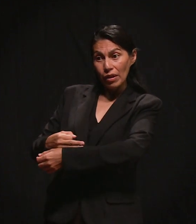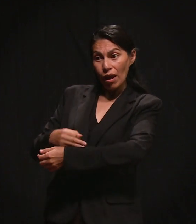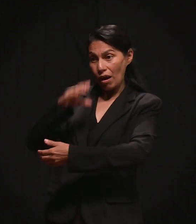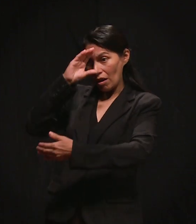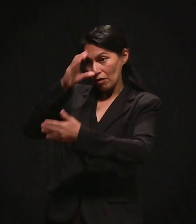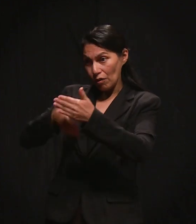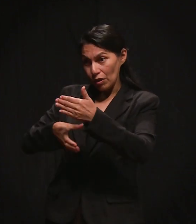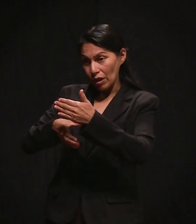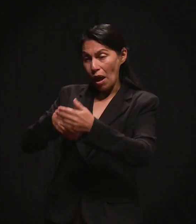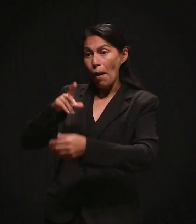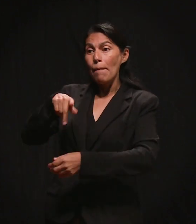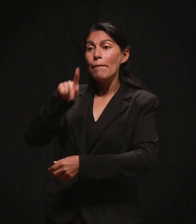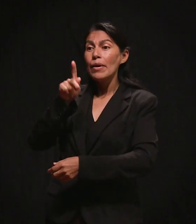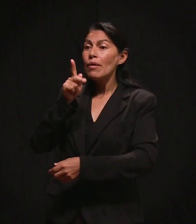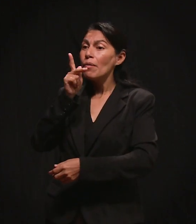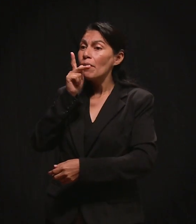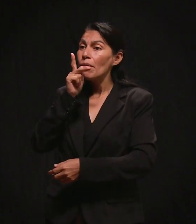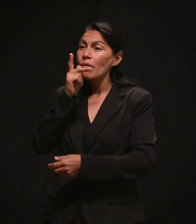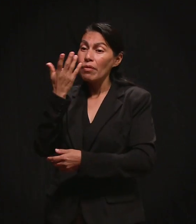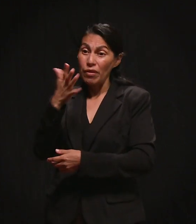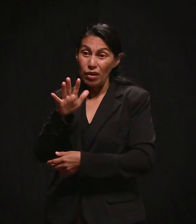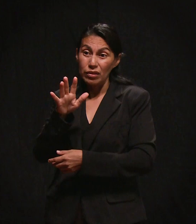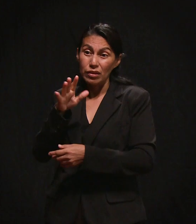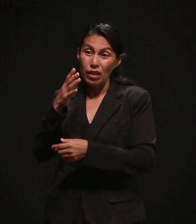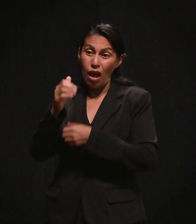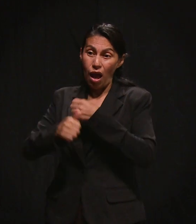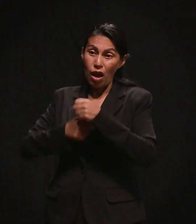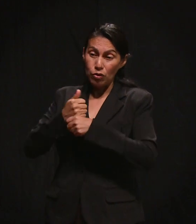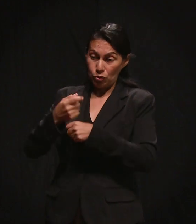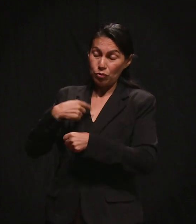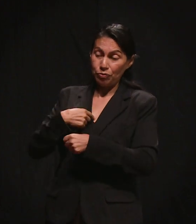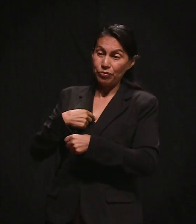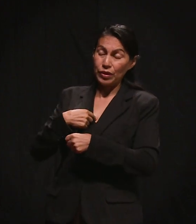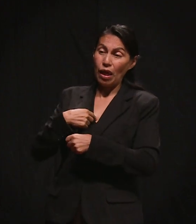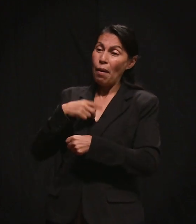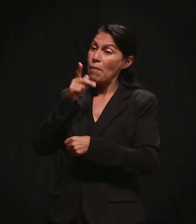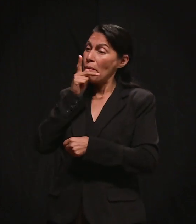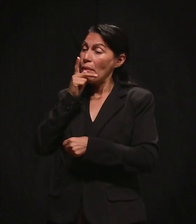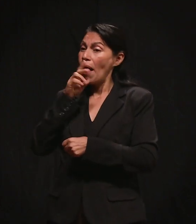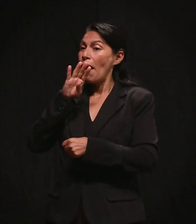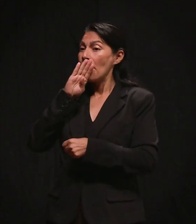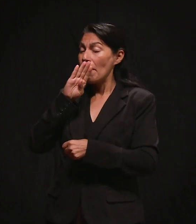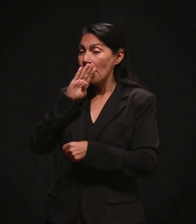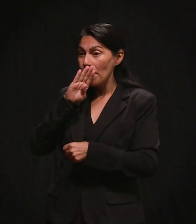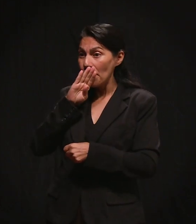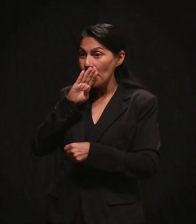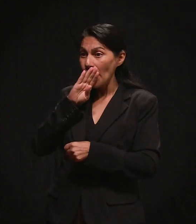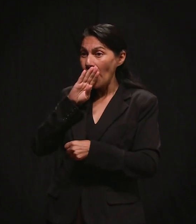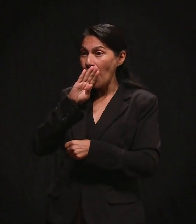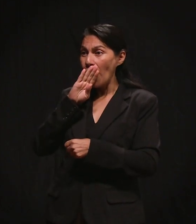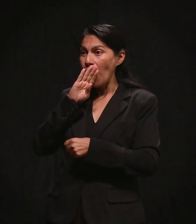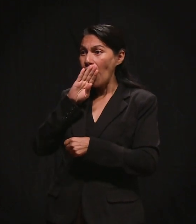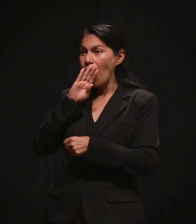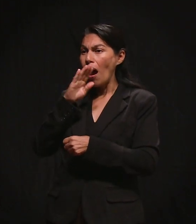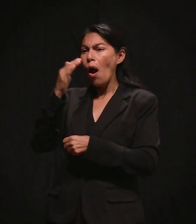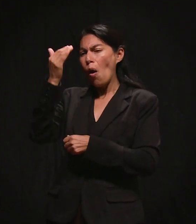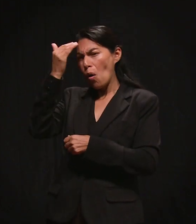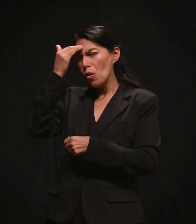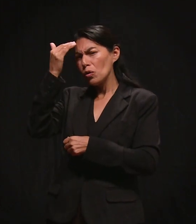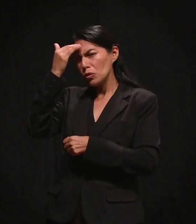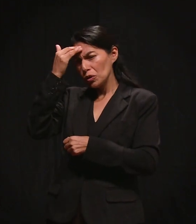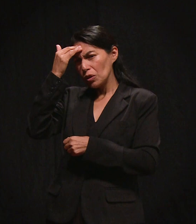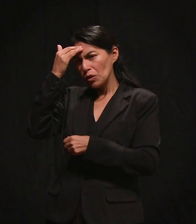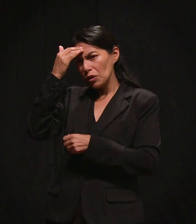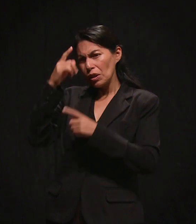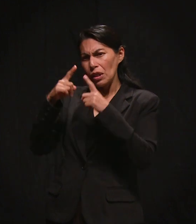10 años, mis padres conocieron la iglesia y entraron juntos. Tenían planes de quedarse separados, pero por